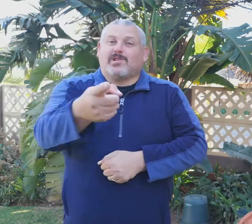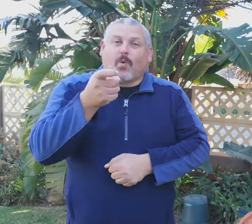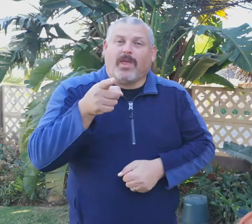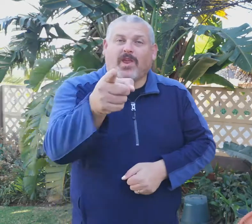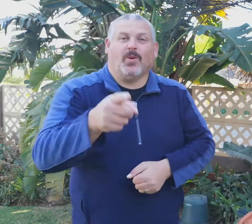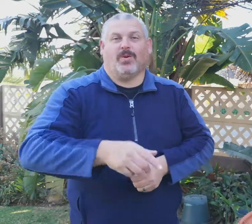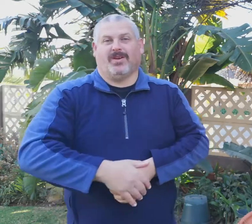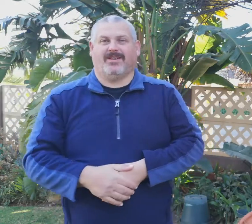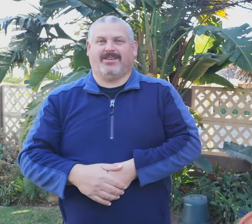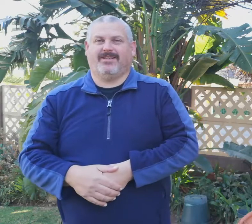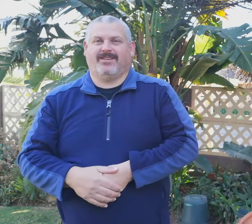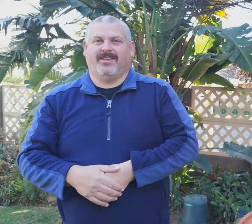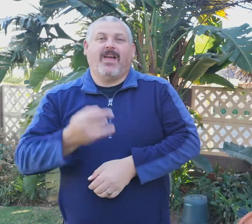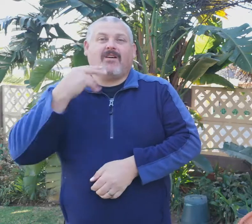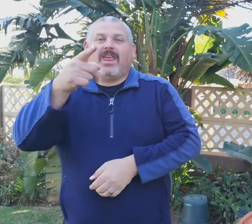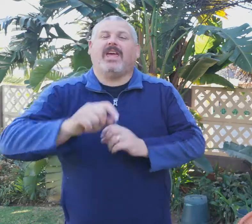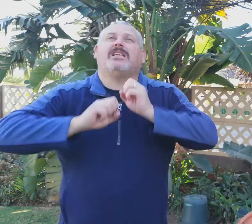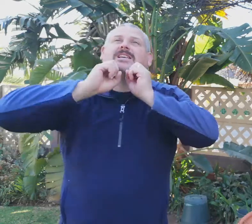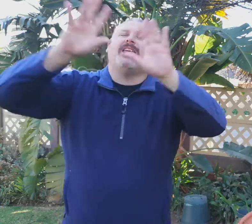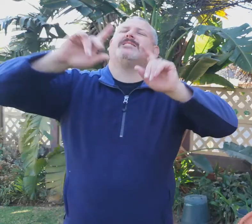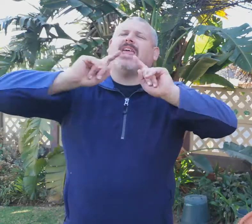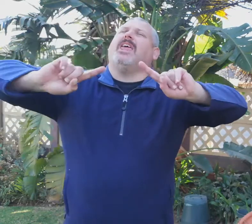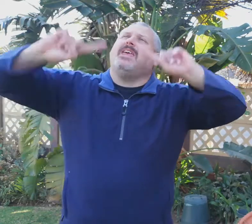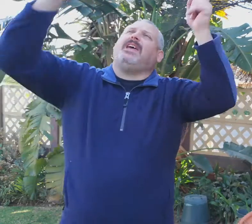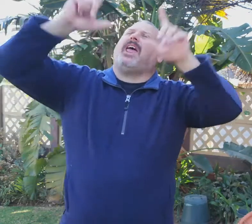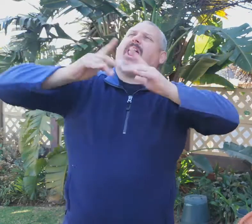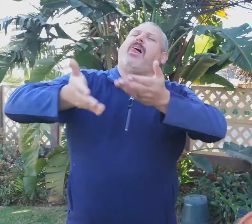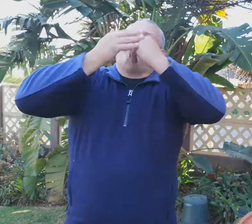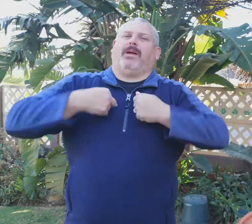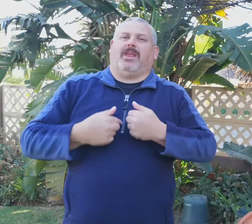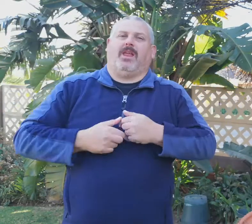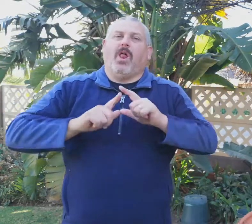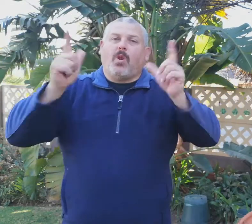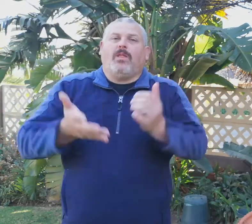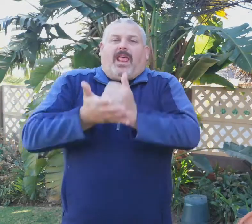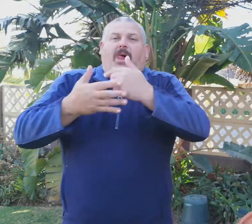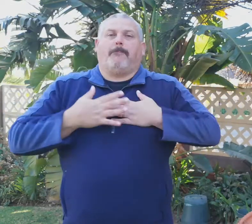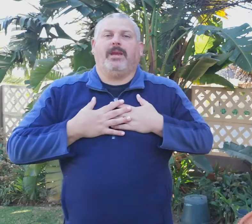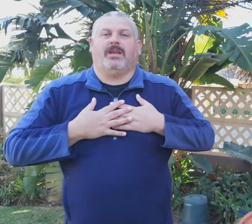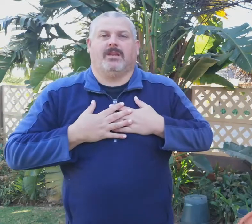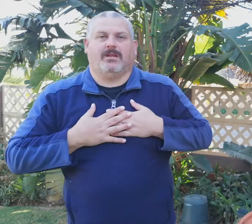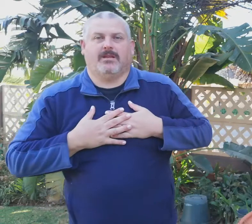God is calling you. When you say, yeah, help me. Lord, help me.